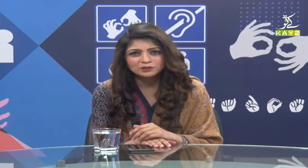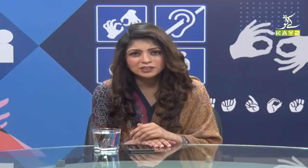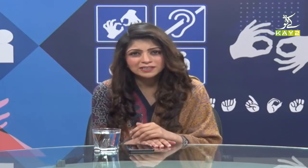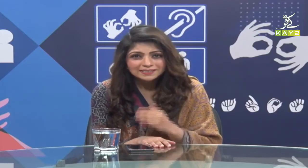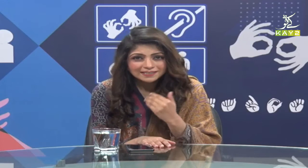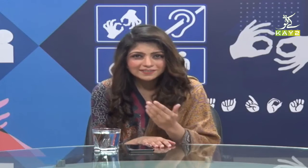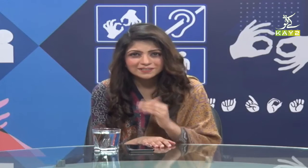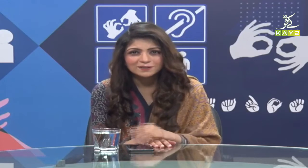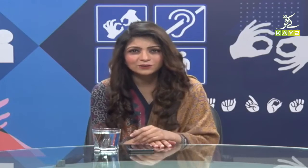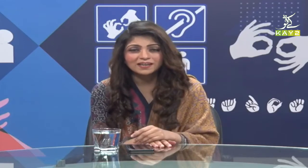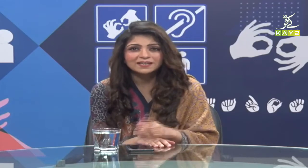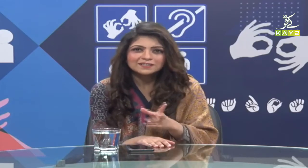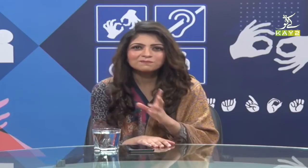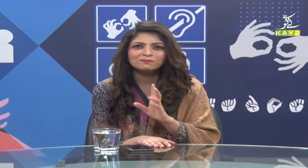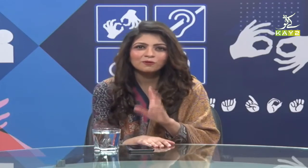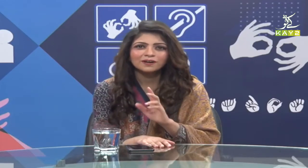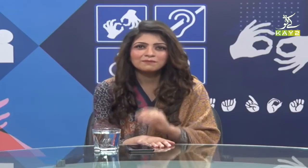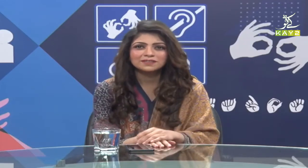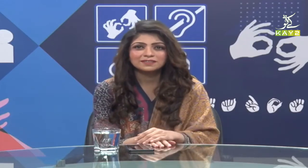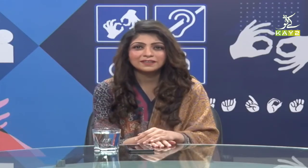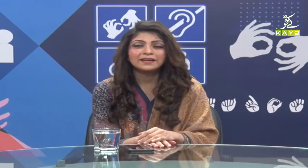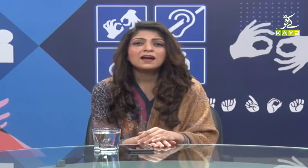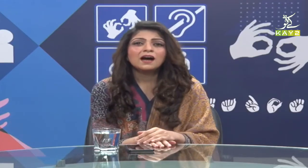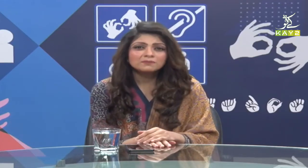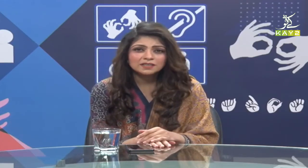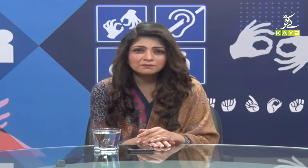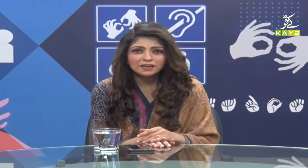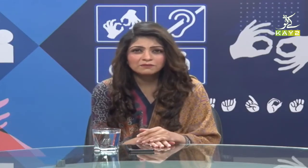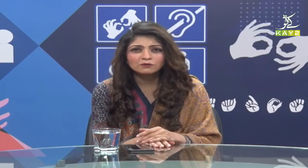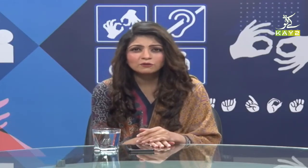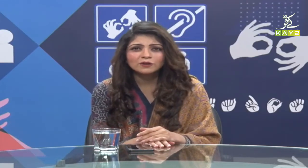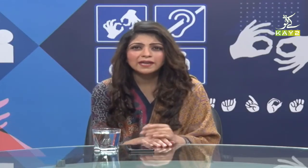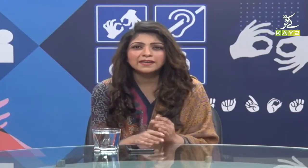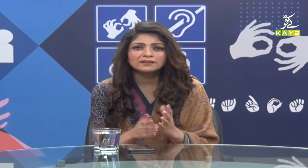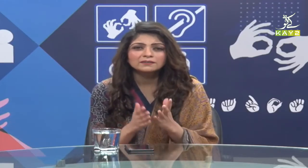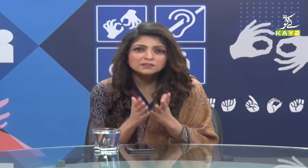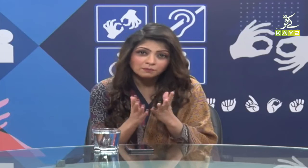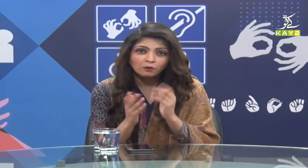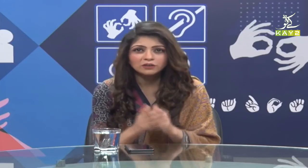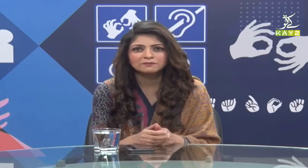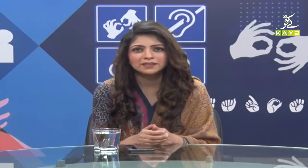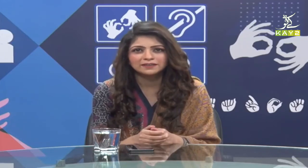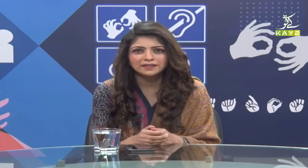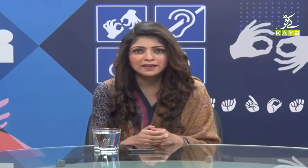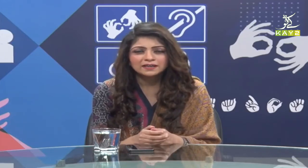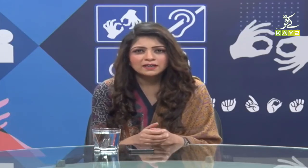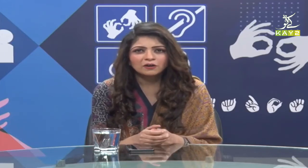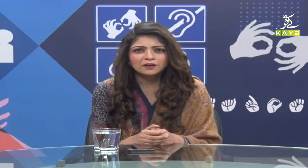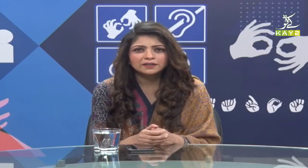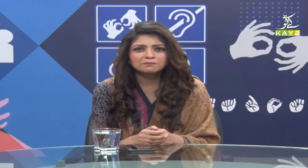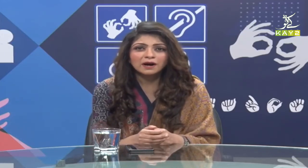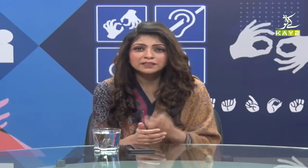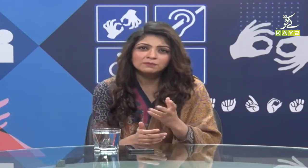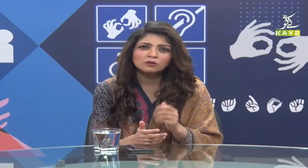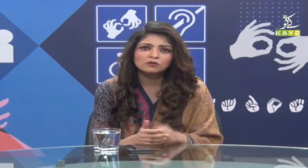बड़ी खुशी इस चीज़ की होती है कि इस प्रोग्राम के ज़रिए हम सब डेफ़ लोगों को एक सपोर्ट मिल रही है